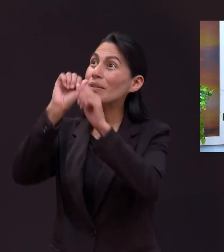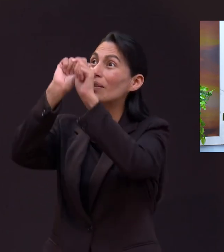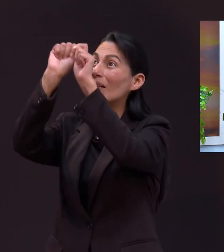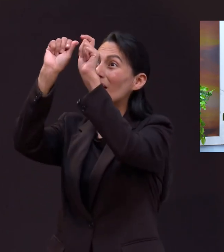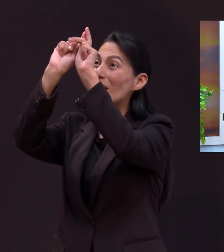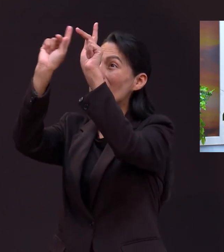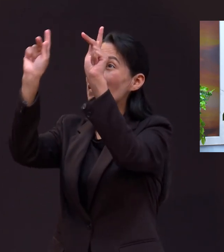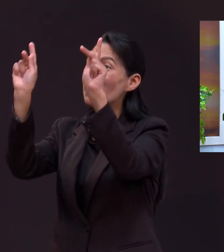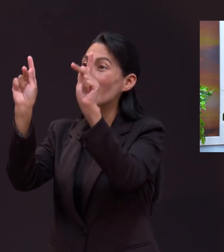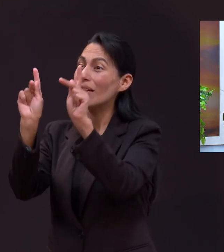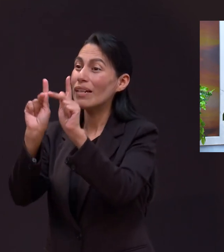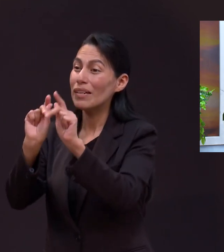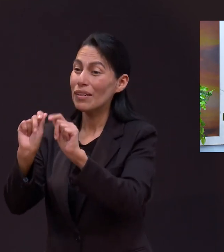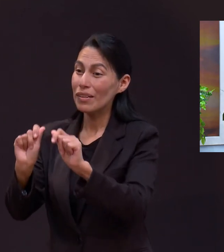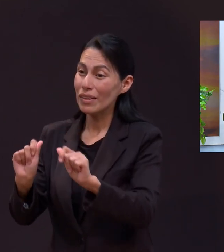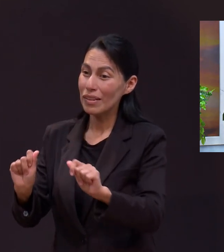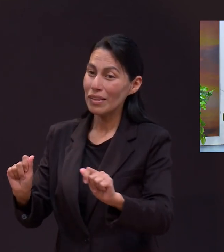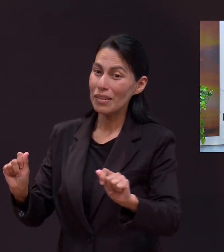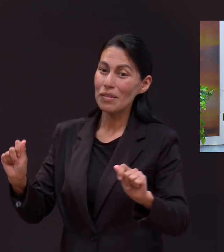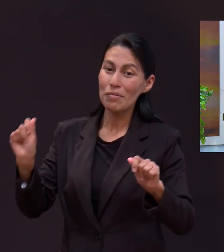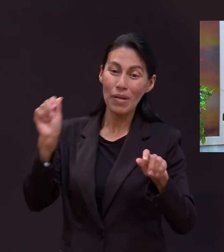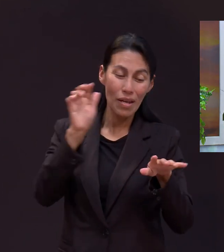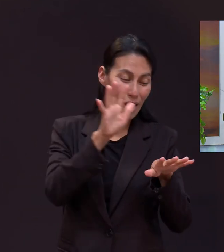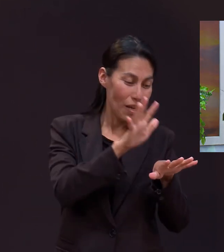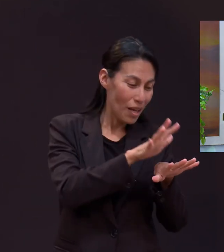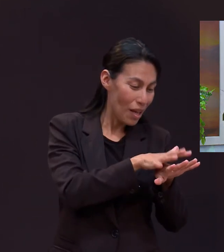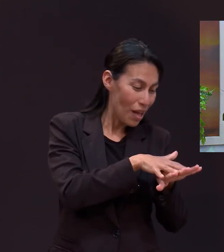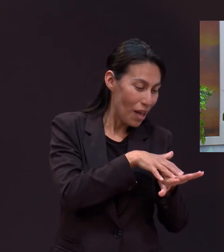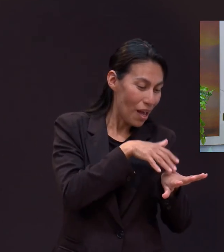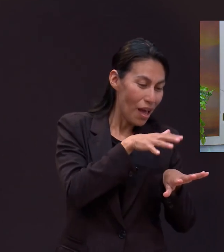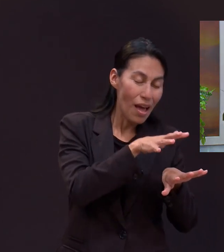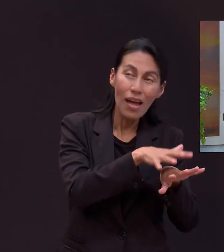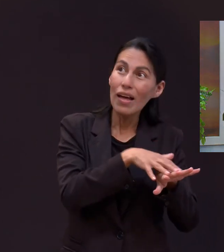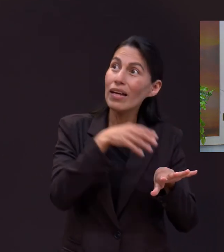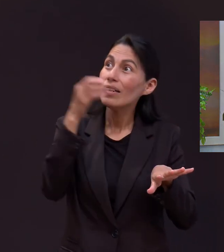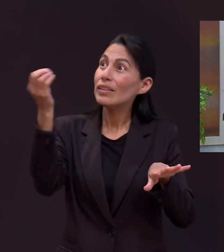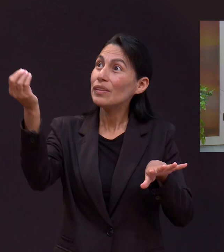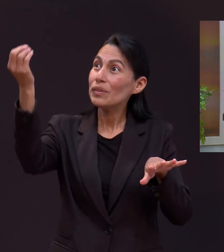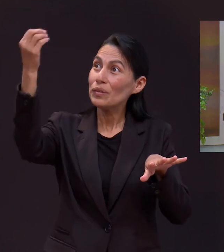con mis pies con el evangelio de paz